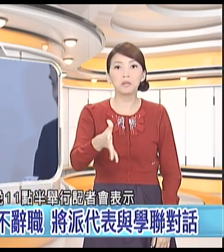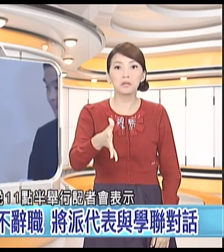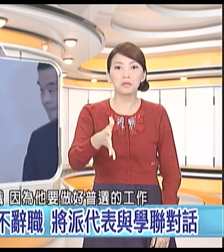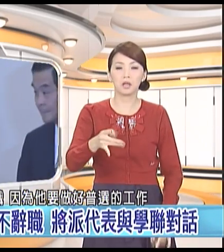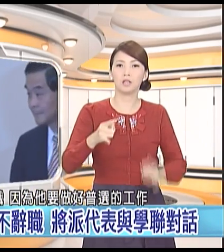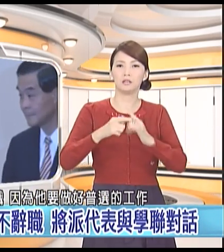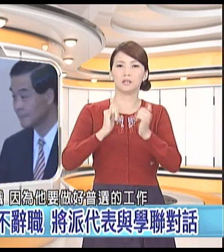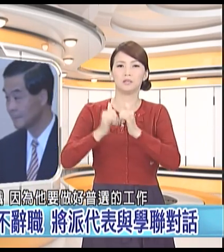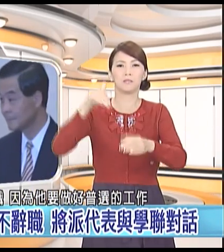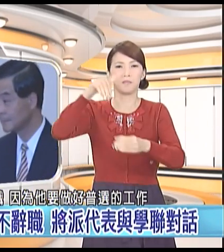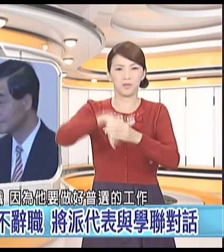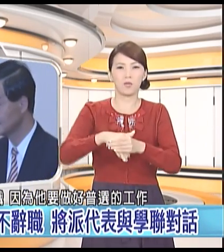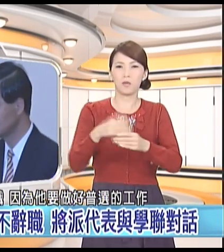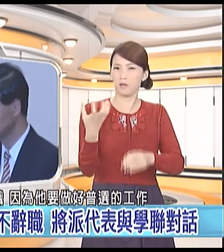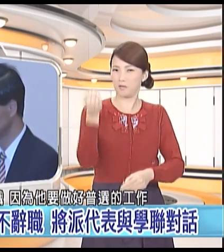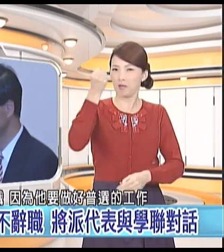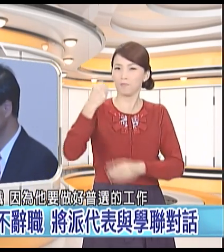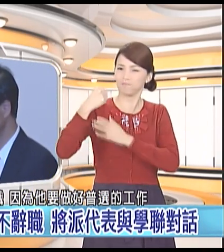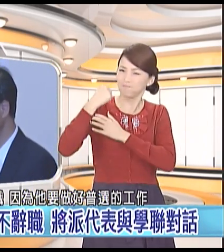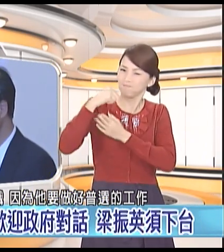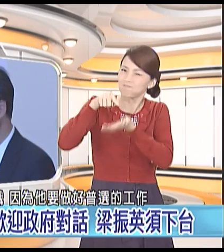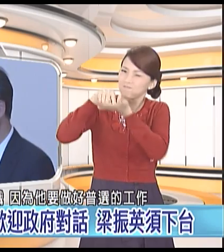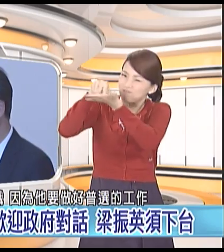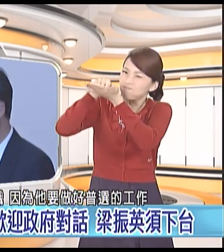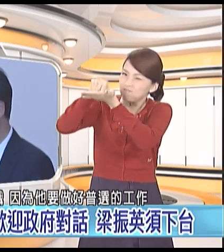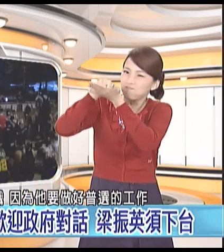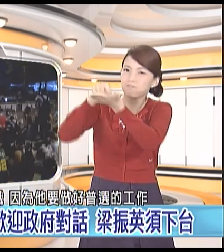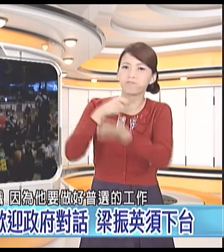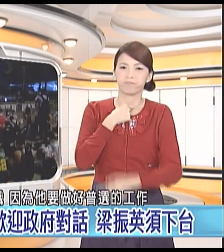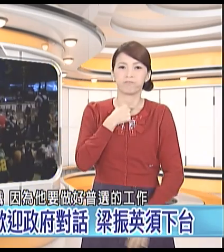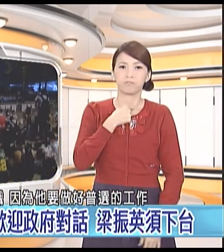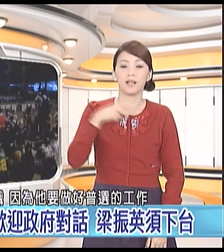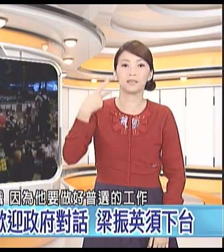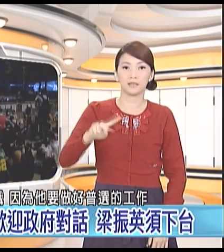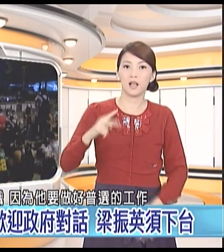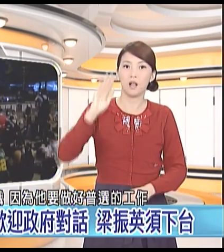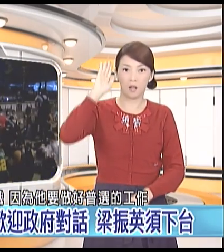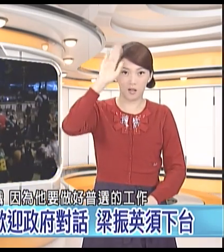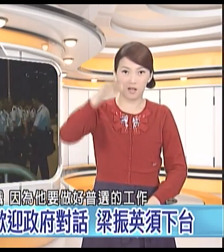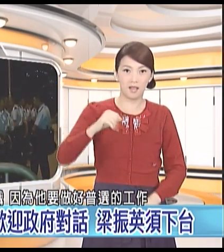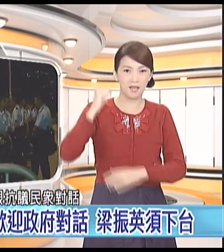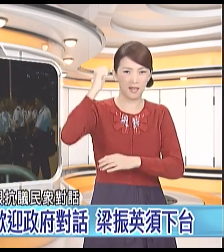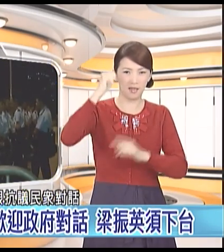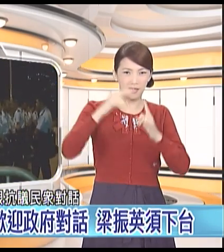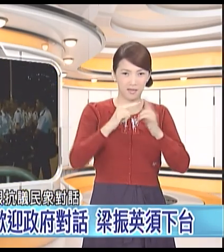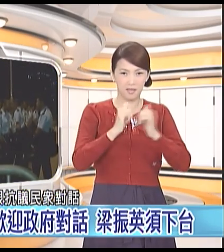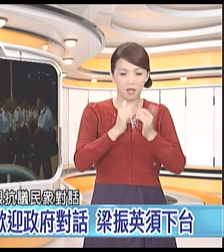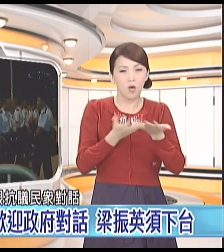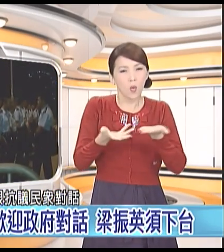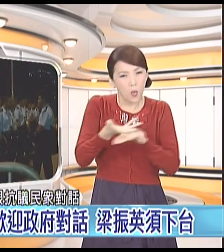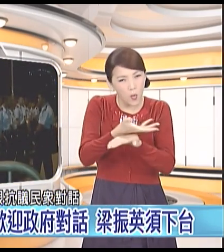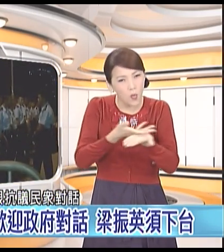不会辞职，因为他要做好普选的工作，未来将会跟抗议民众来